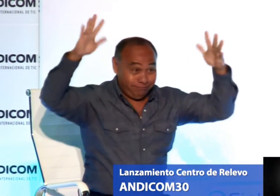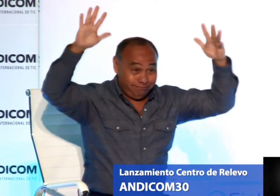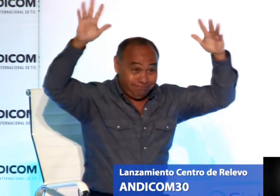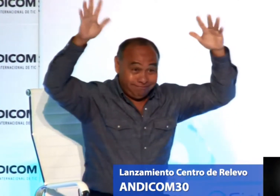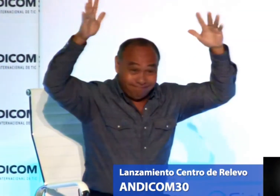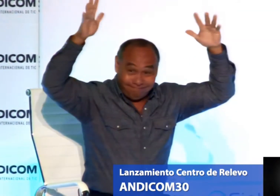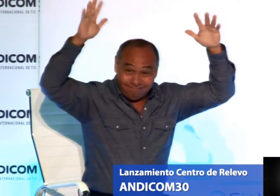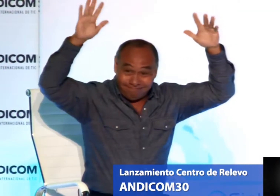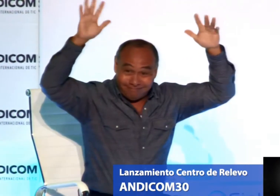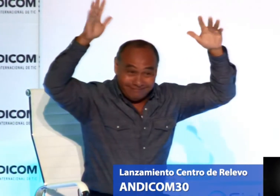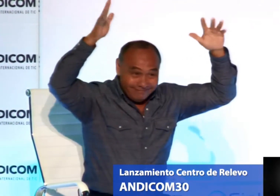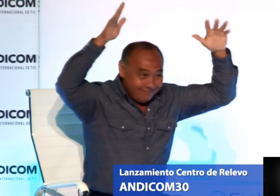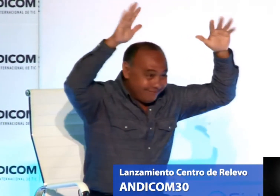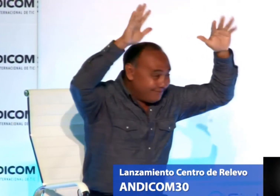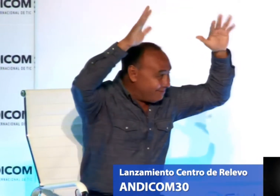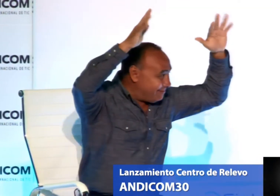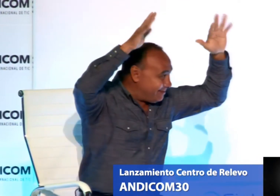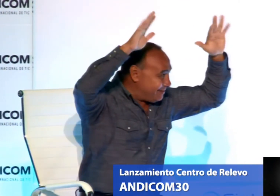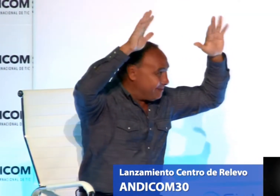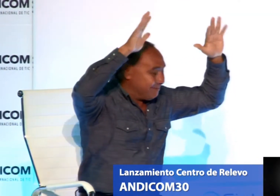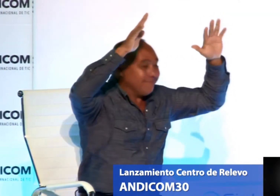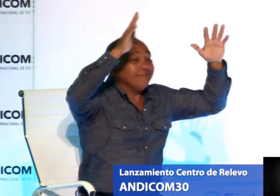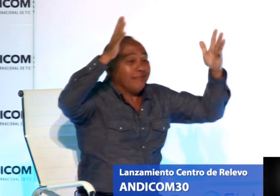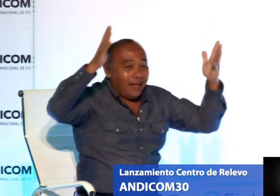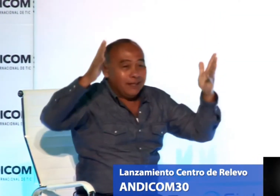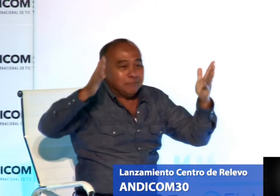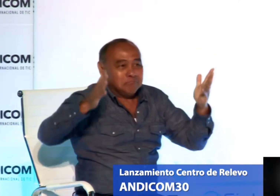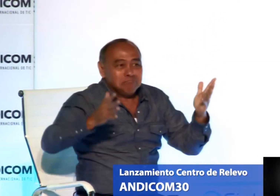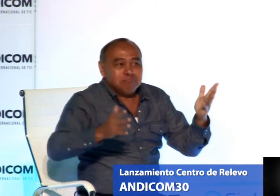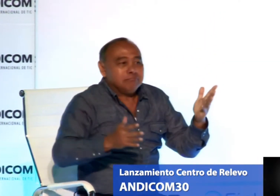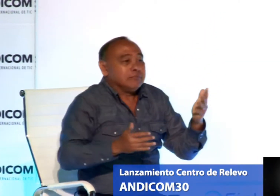Los sordos no vimos, entonces aplaudimos así como lo estoy haciendo yo.